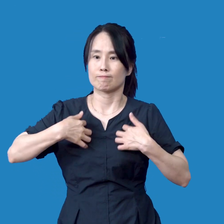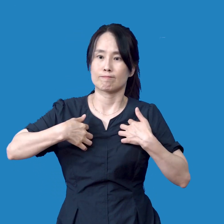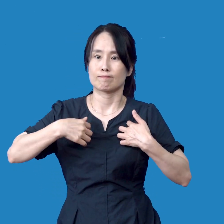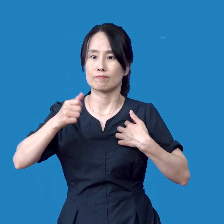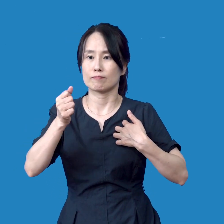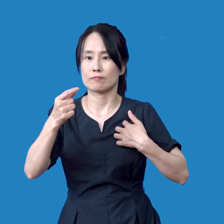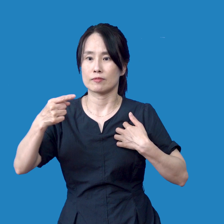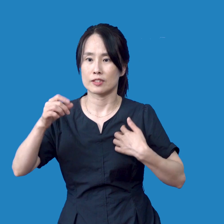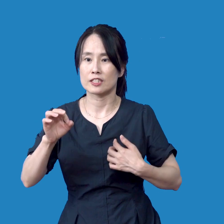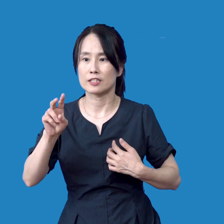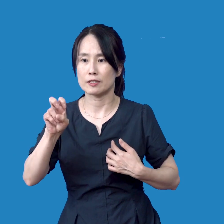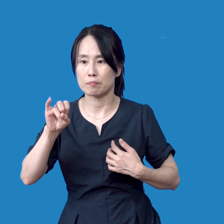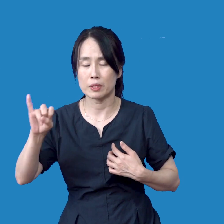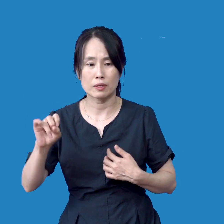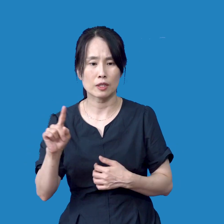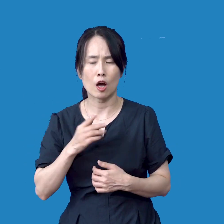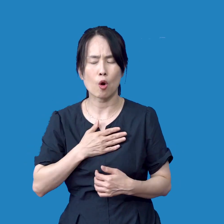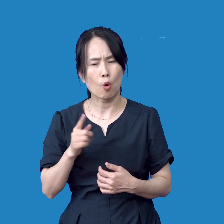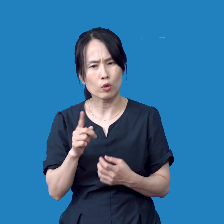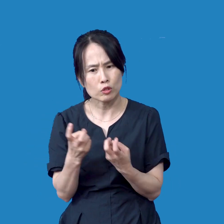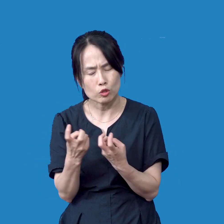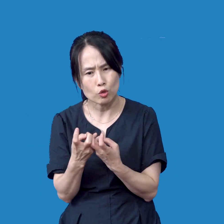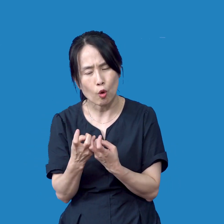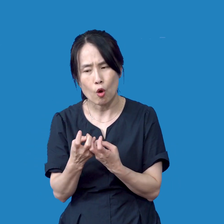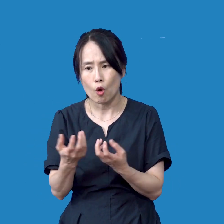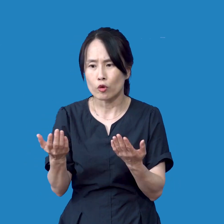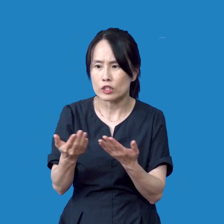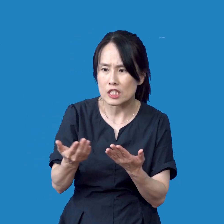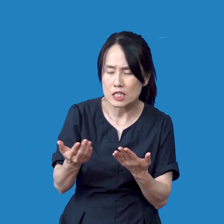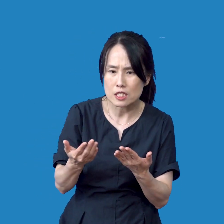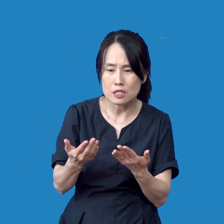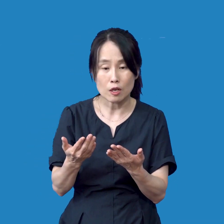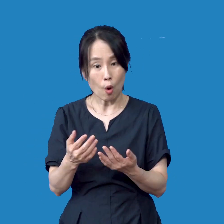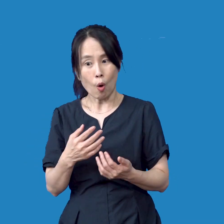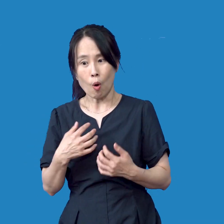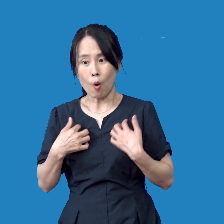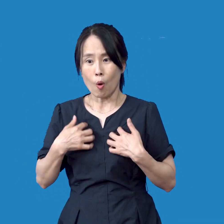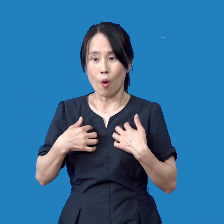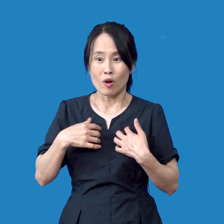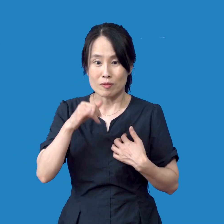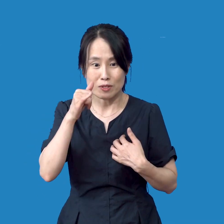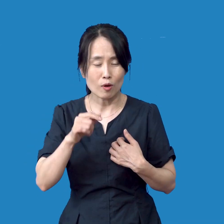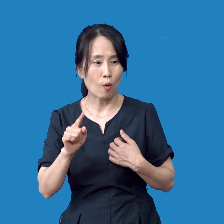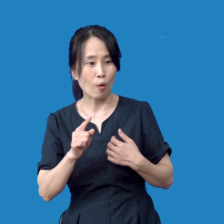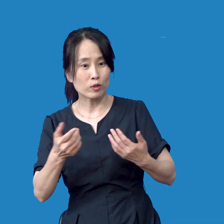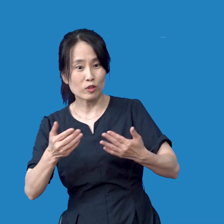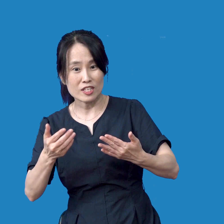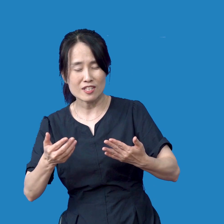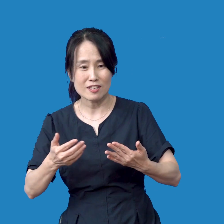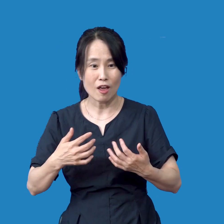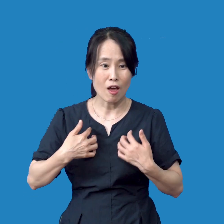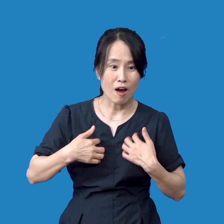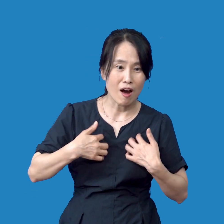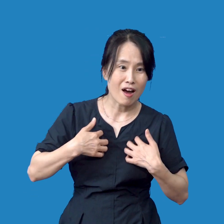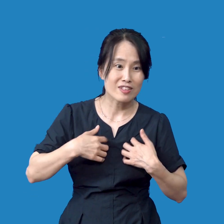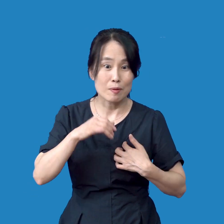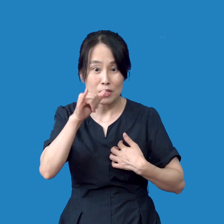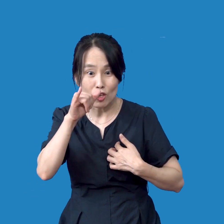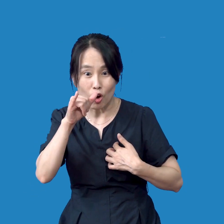나는 어떤 일에 특별히 흥미를 느끼는가, 어떤 일에 열정이 막 샘솟는가, 그런 것을 살피는